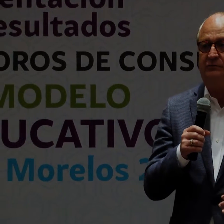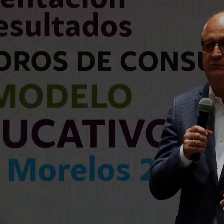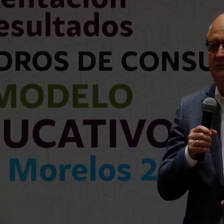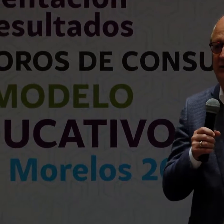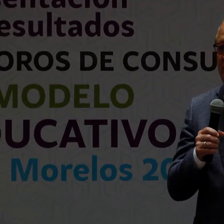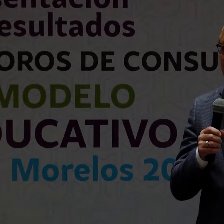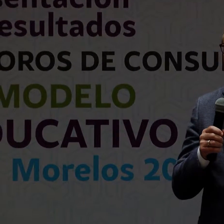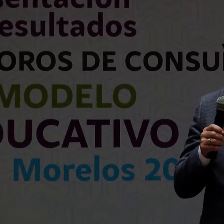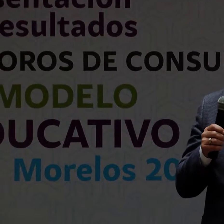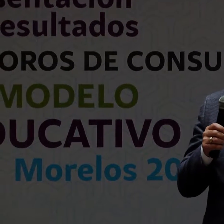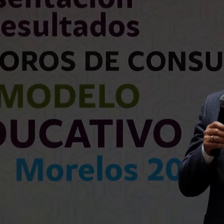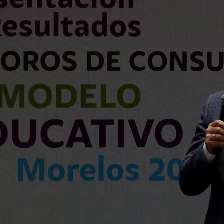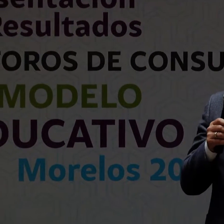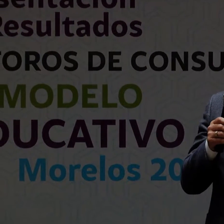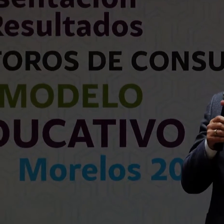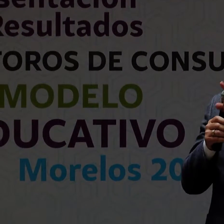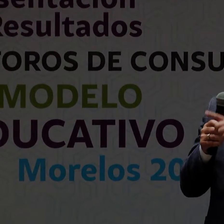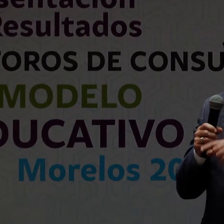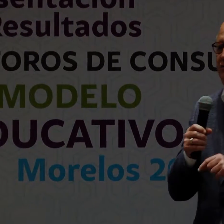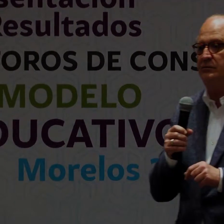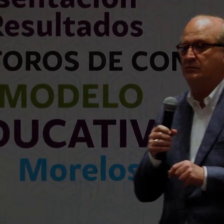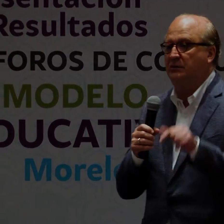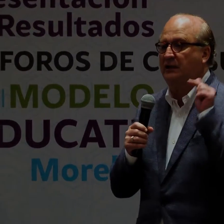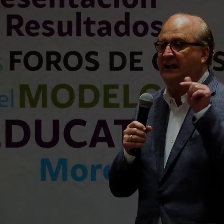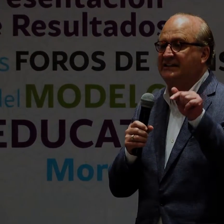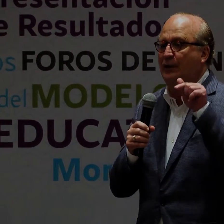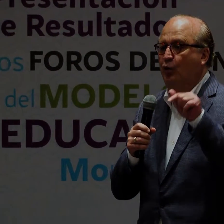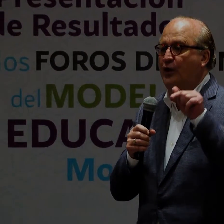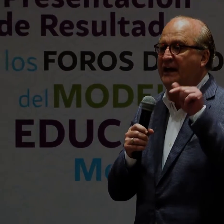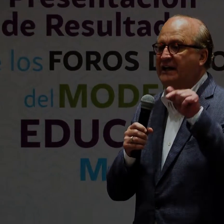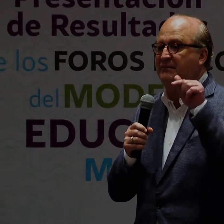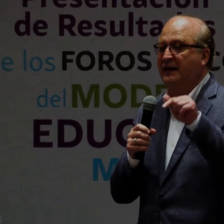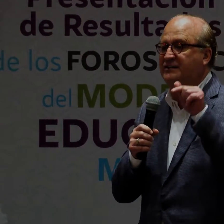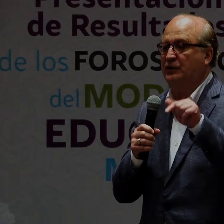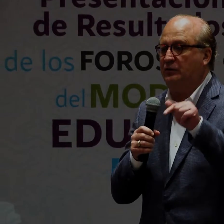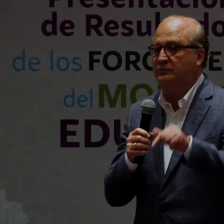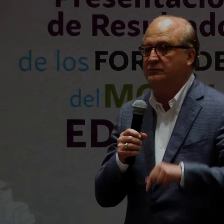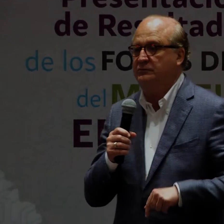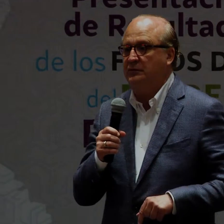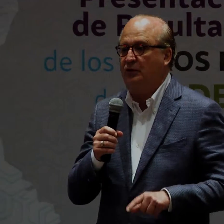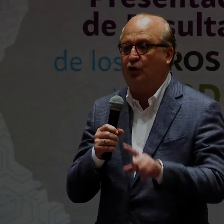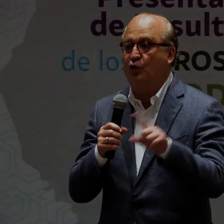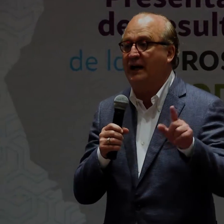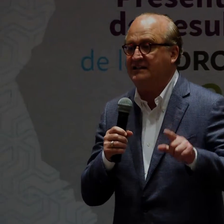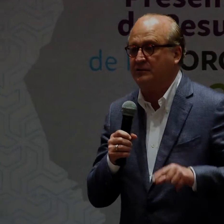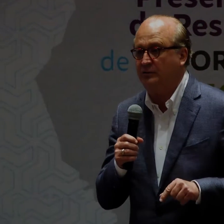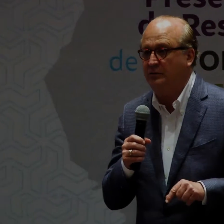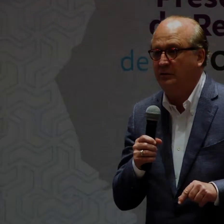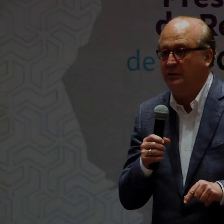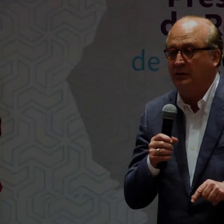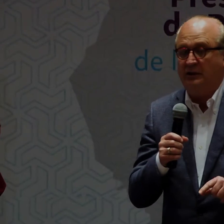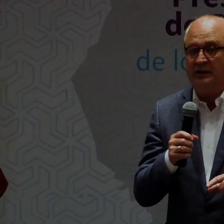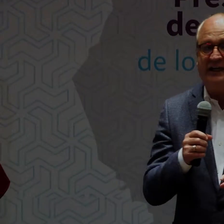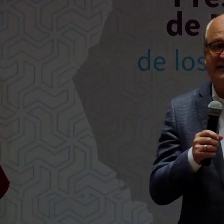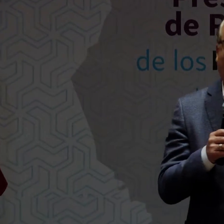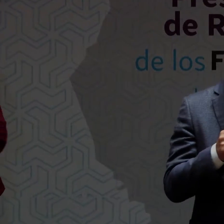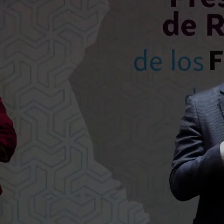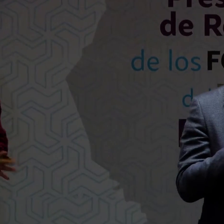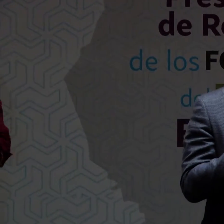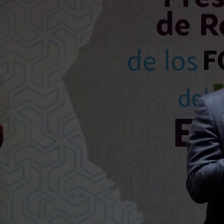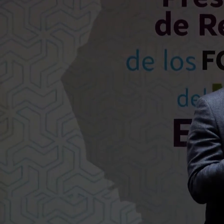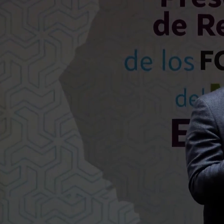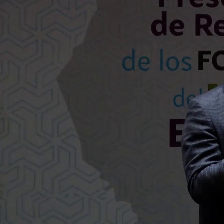educación. La educación es un gasto, es una inversión, no un gasto. Y a